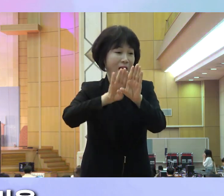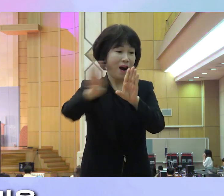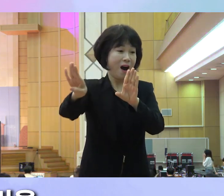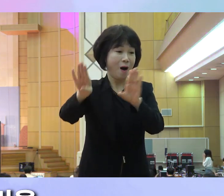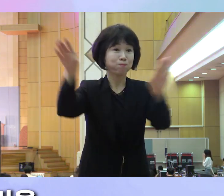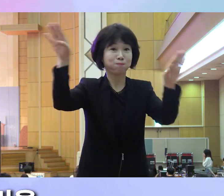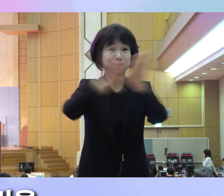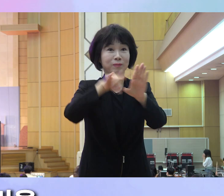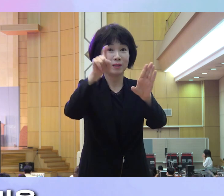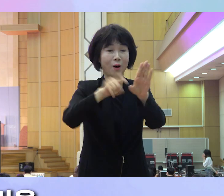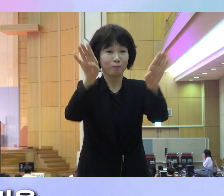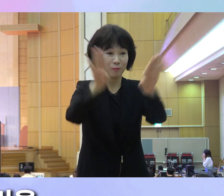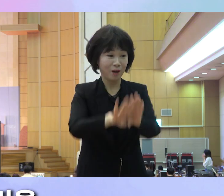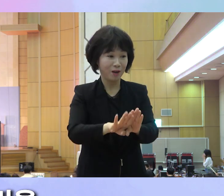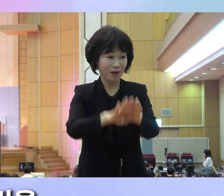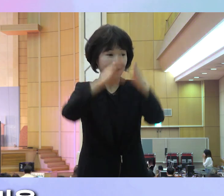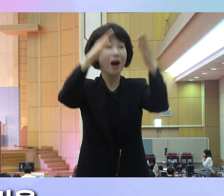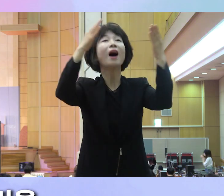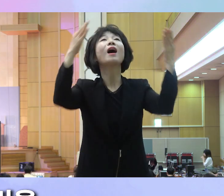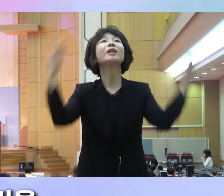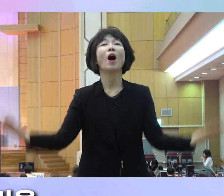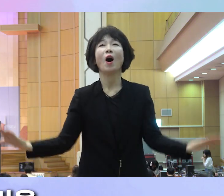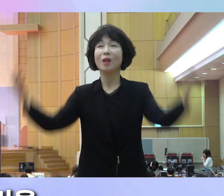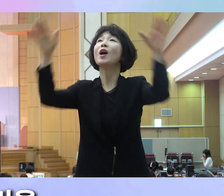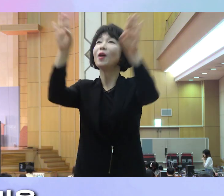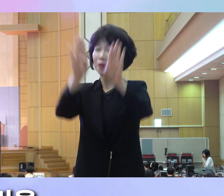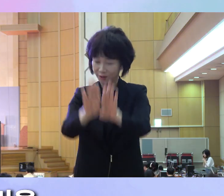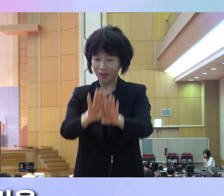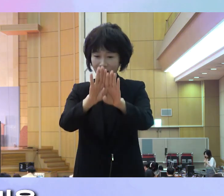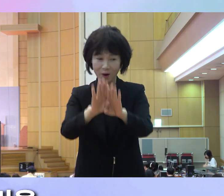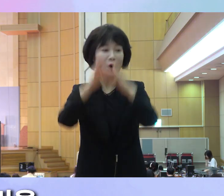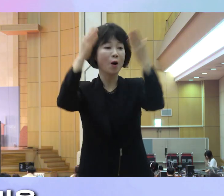덜커덩 닫혔던 문이 활짝